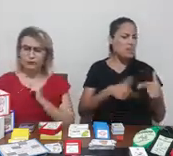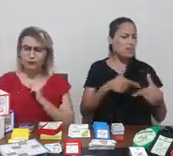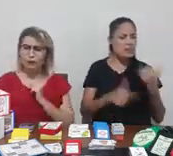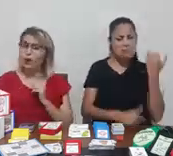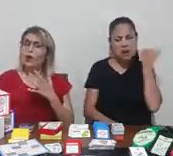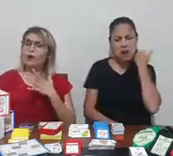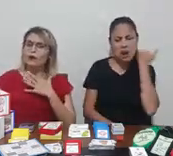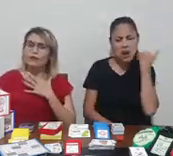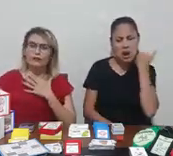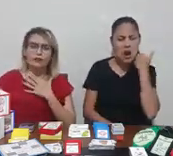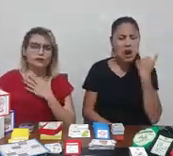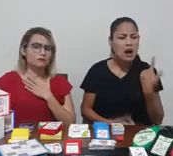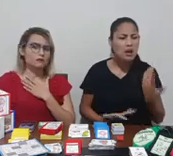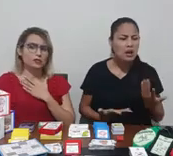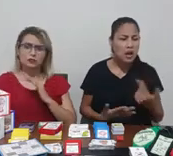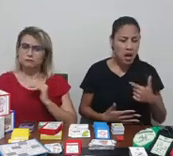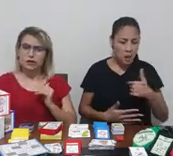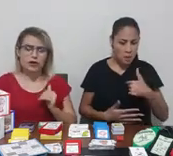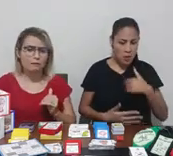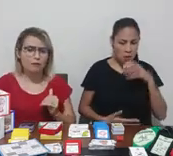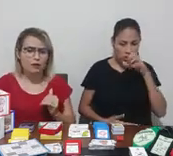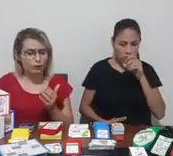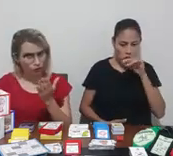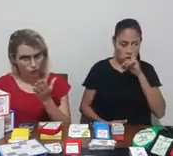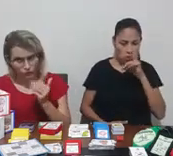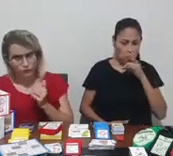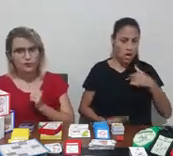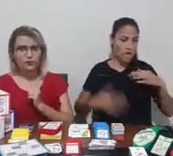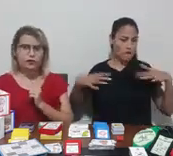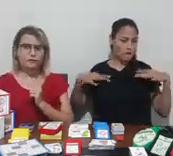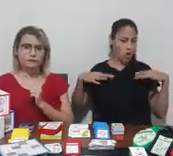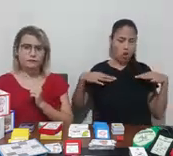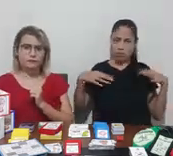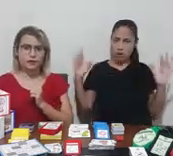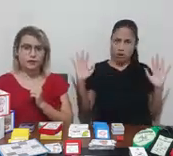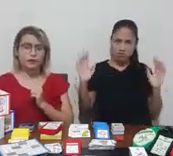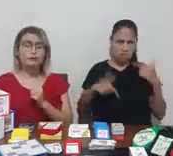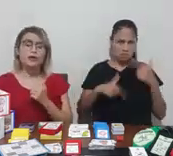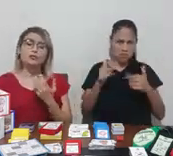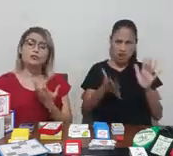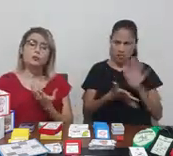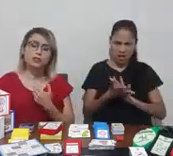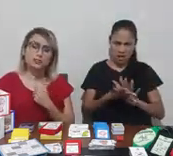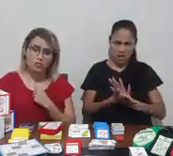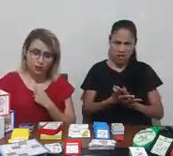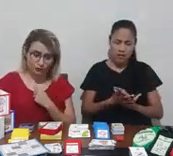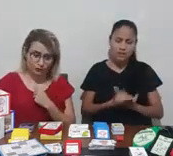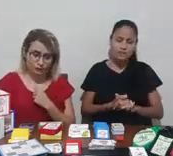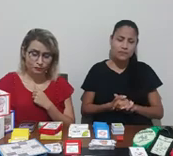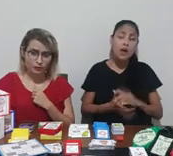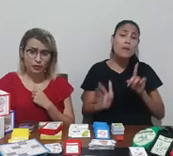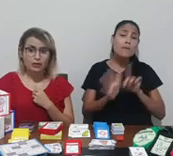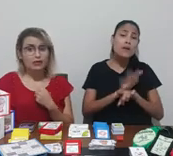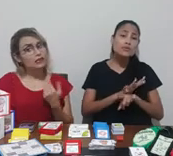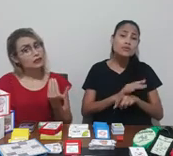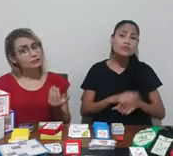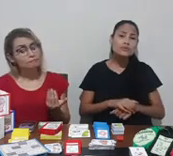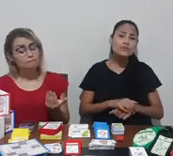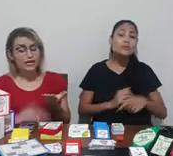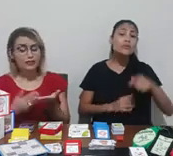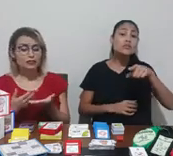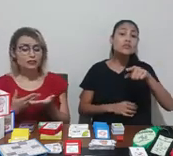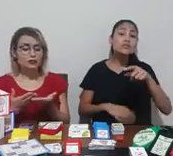trabalho? O meu final de semana é meu, concordo com você. Mas e o seu planejamento?